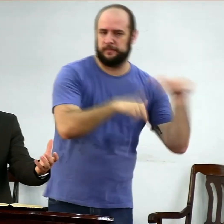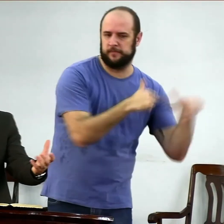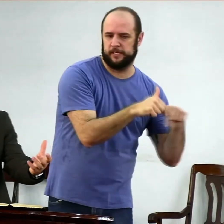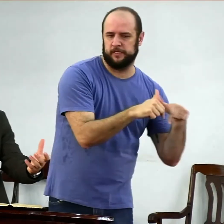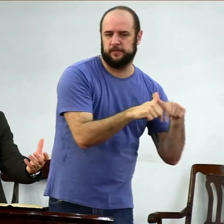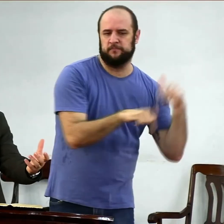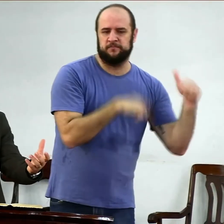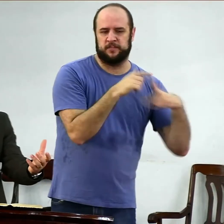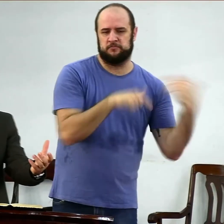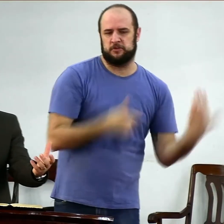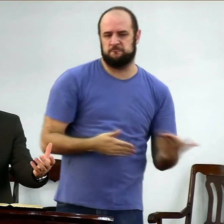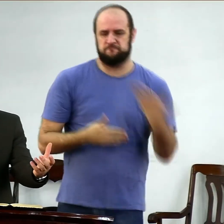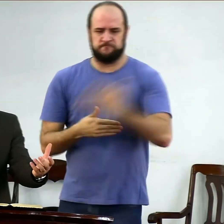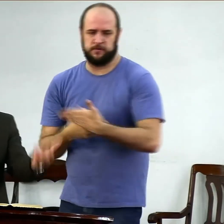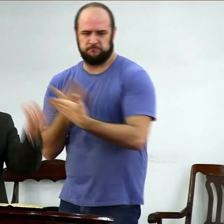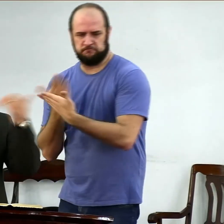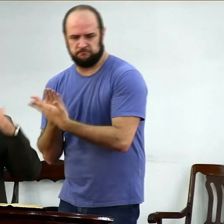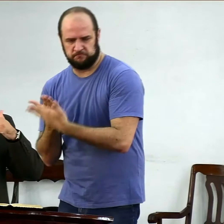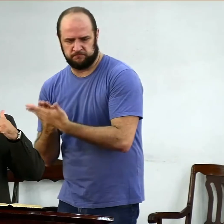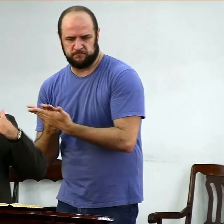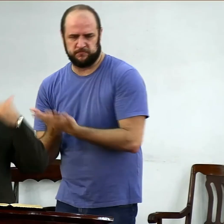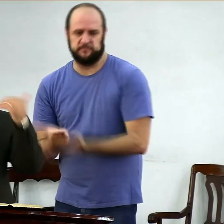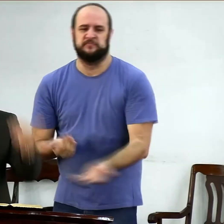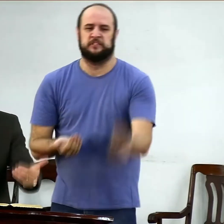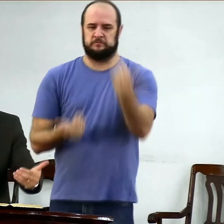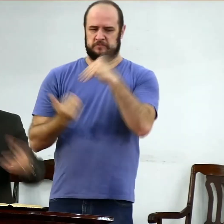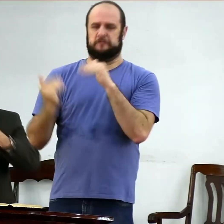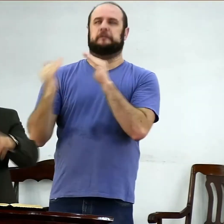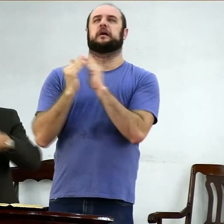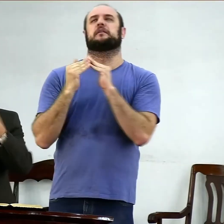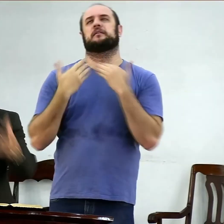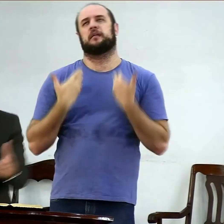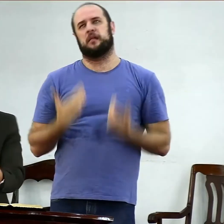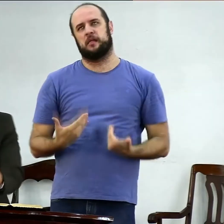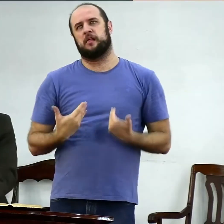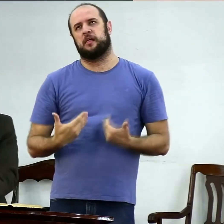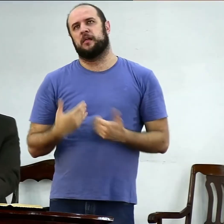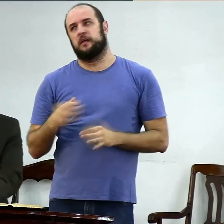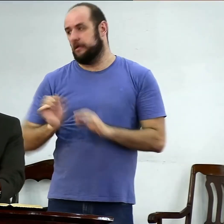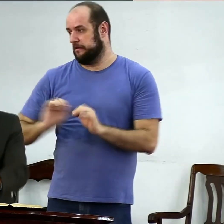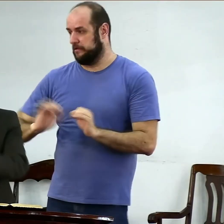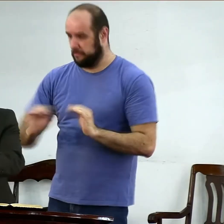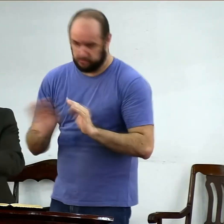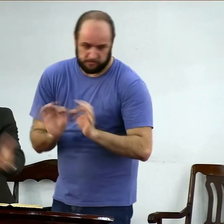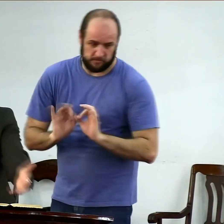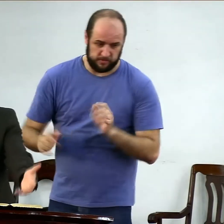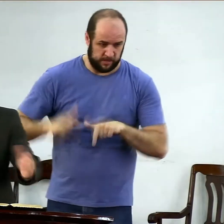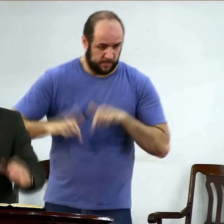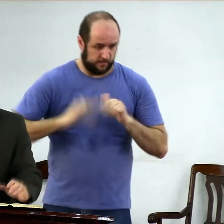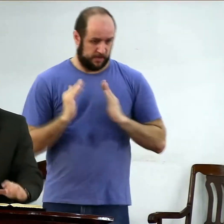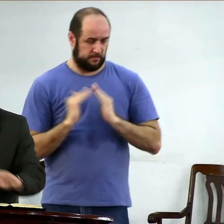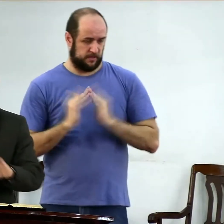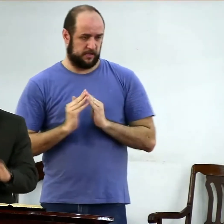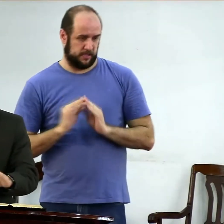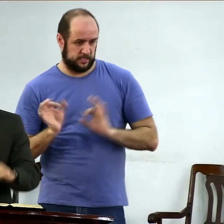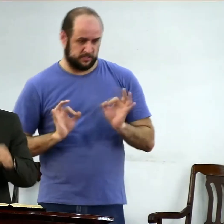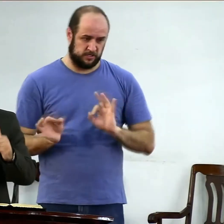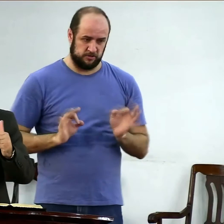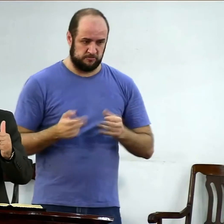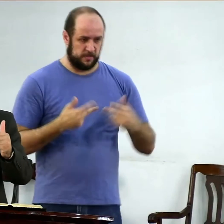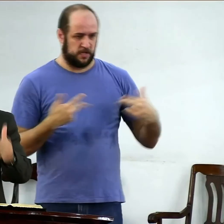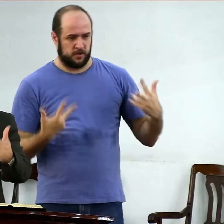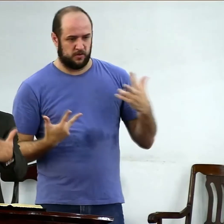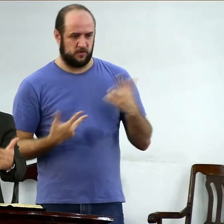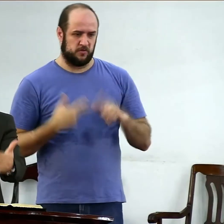do trabalho para a faculdade, chego em casa exausto, ainda tenho que fazer algumas coisas do trabalho, ou preparar algumas